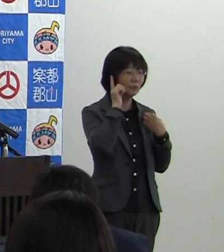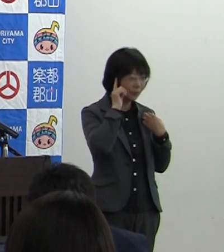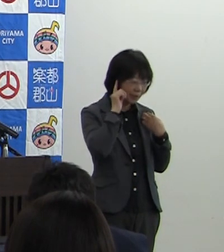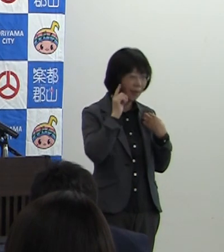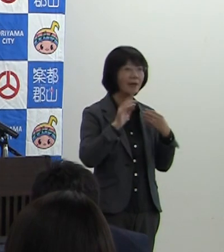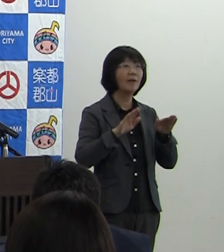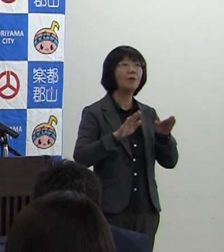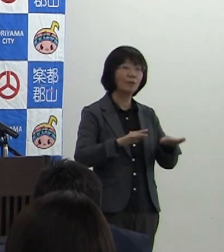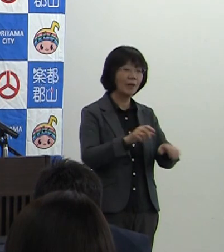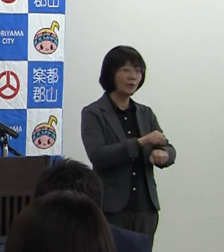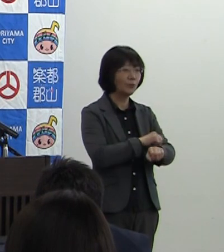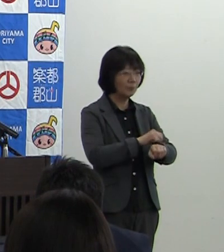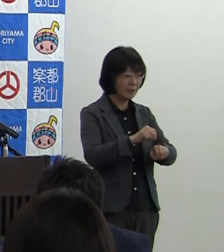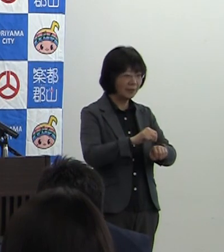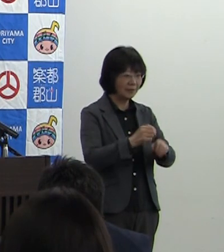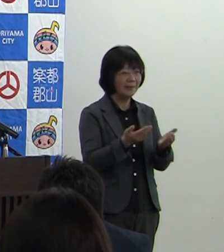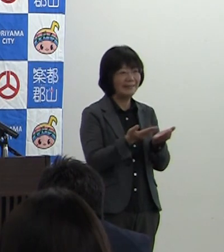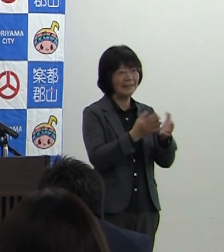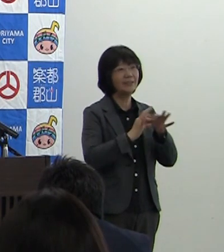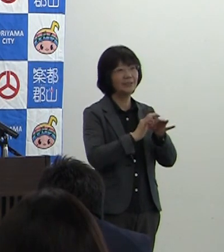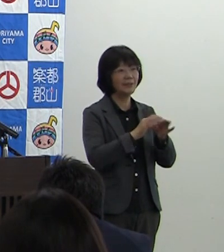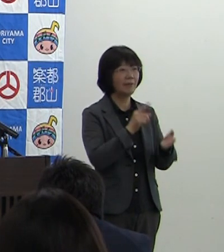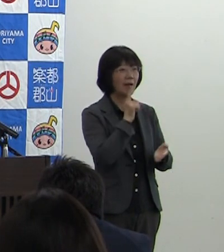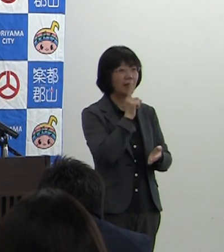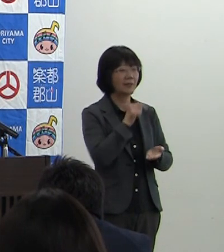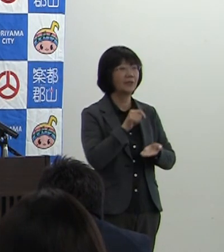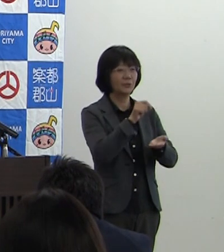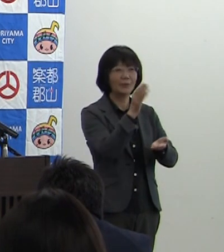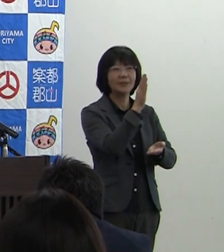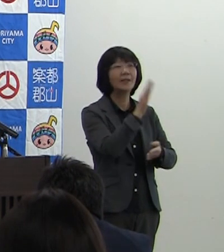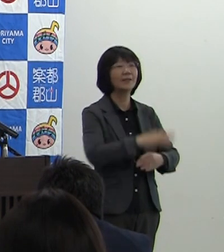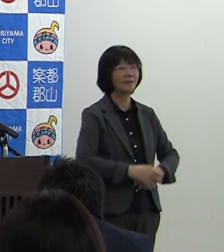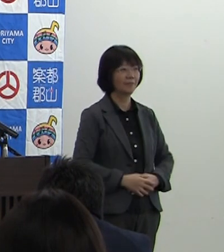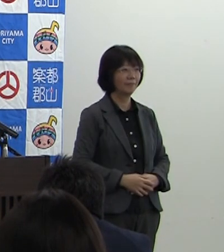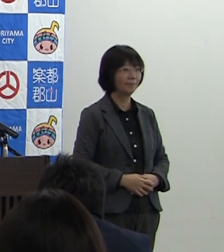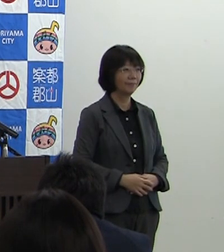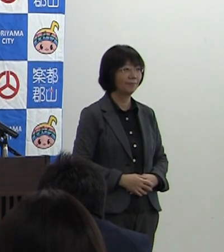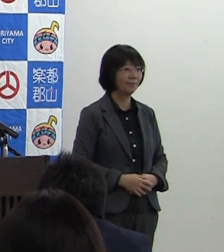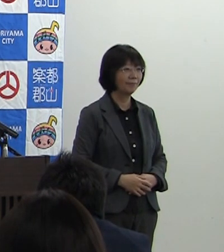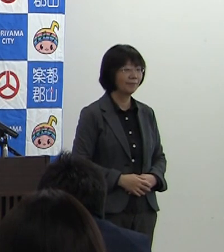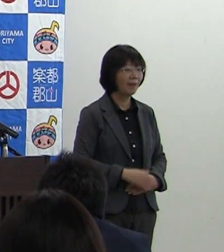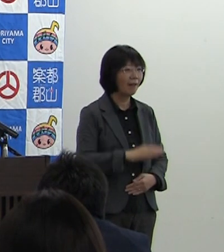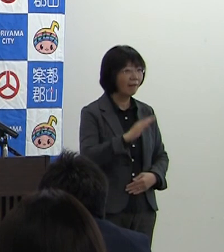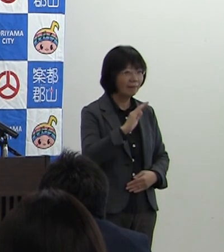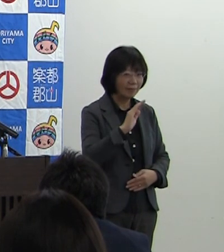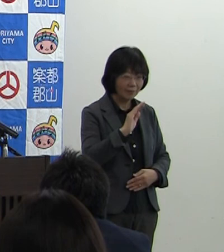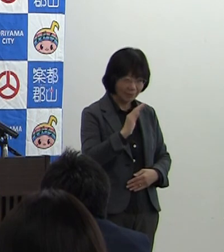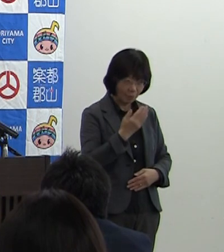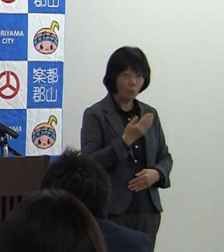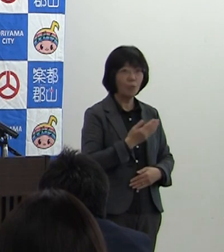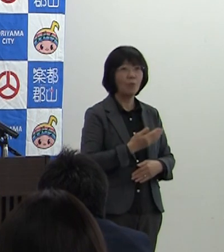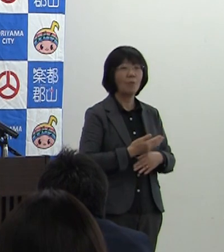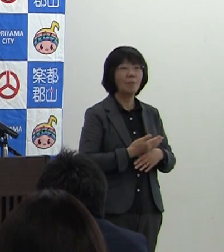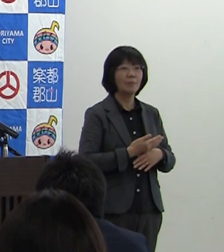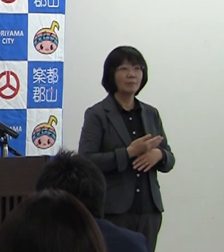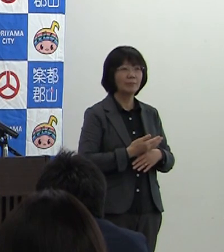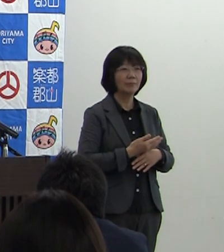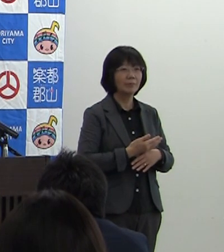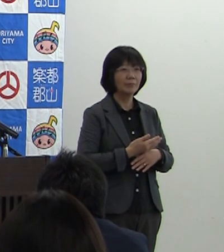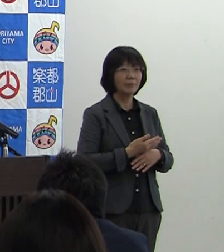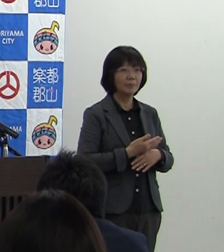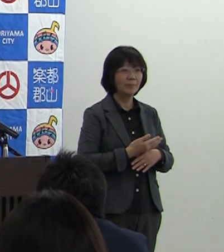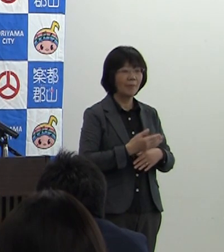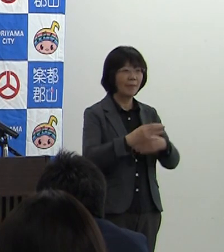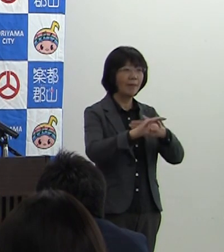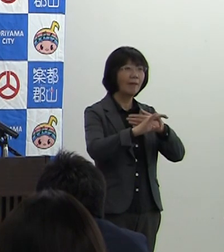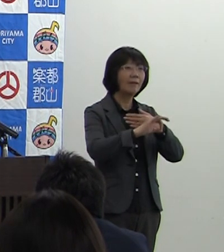災はコメントしませんでした。でも冒頭にですね、除染の絵を映